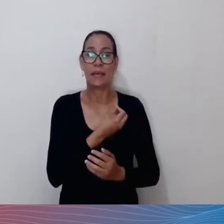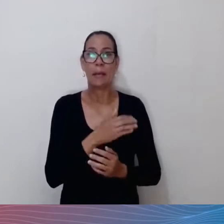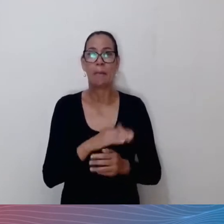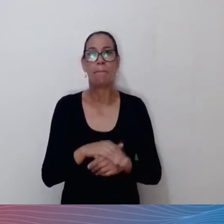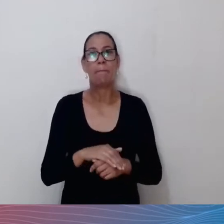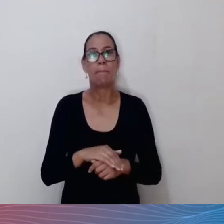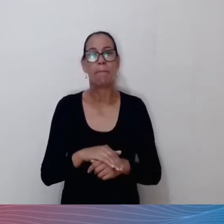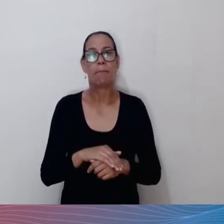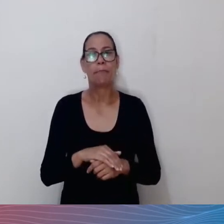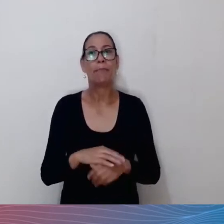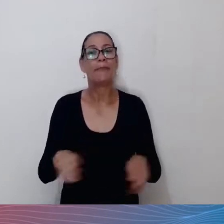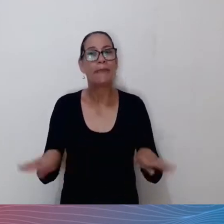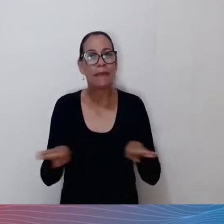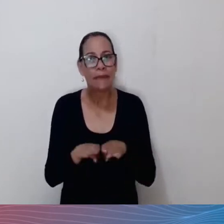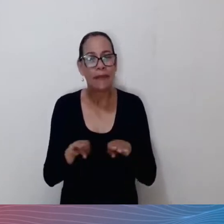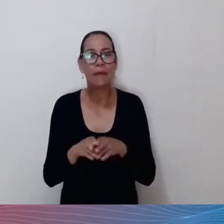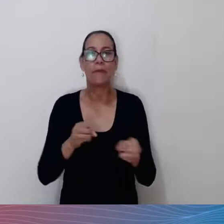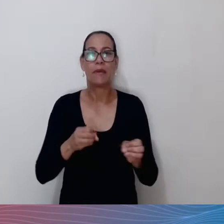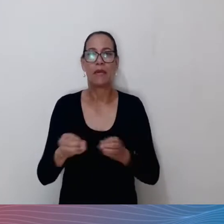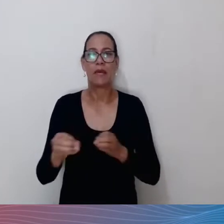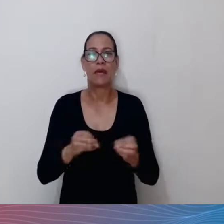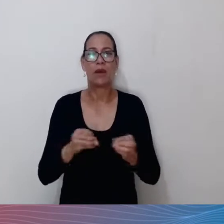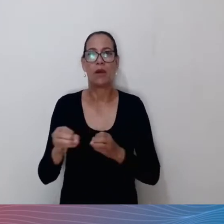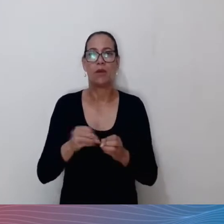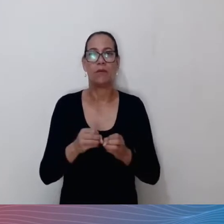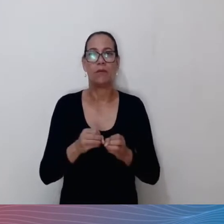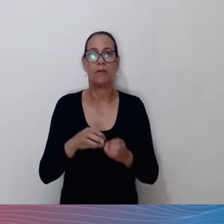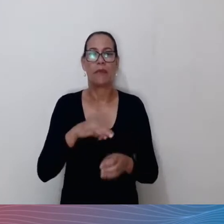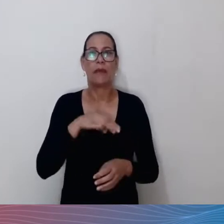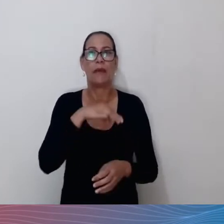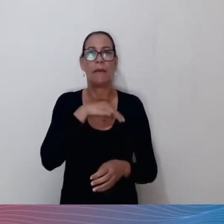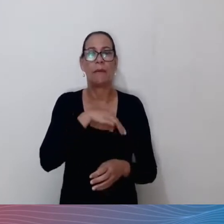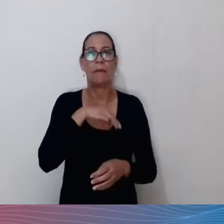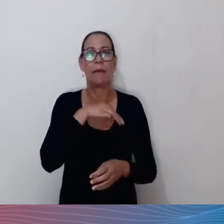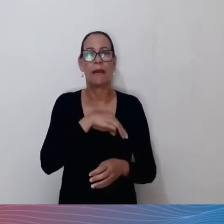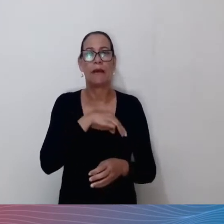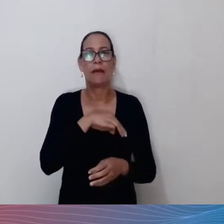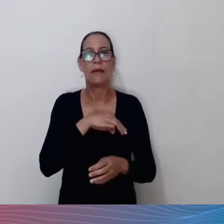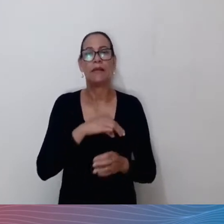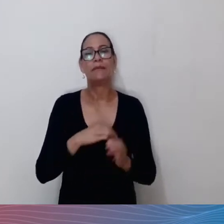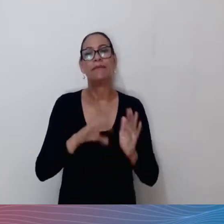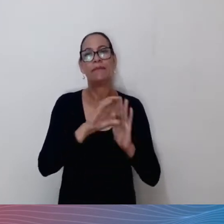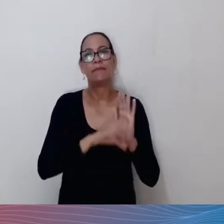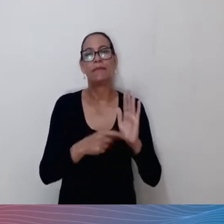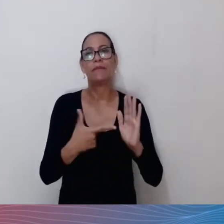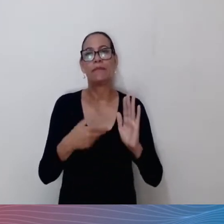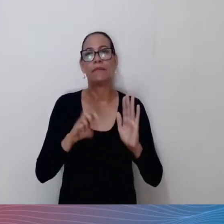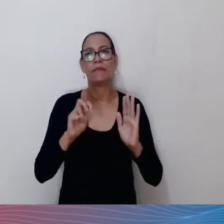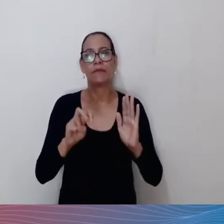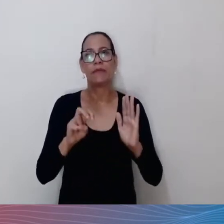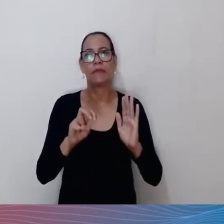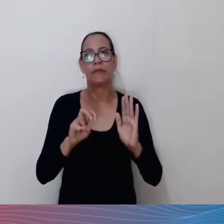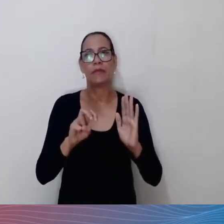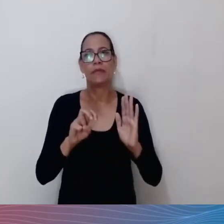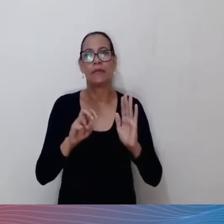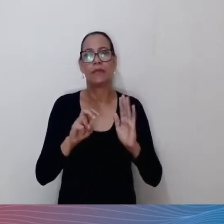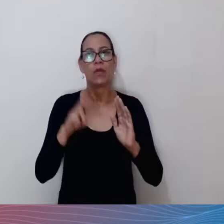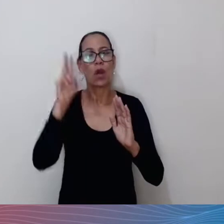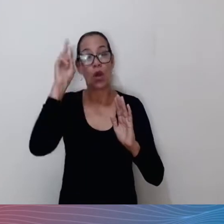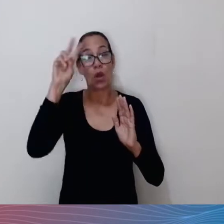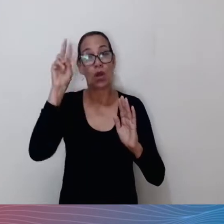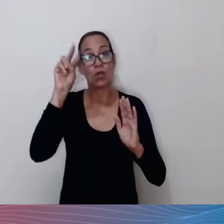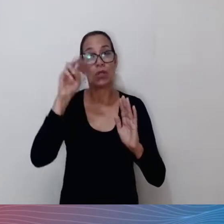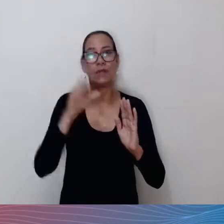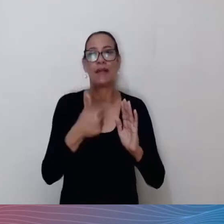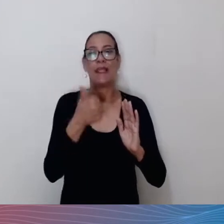Mateus 25 fala da parábola das 10 virgens, que se refere ao crescimento de